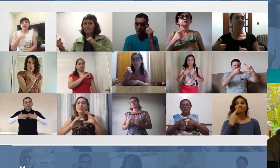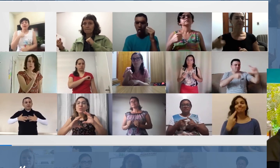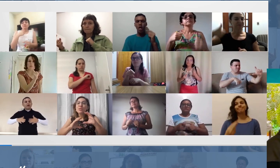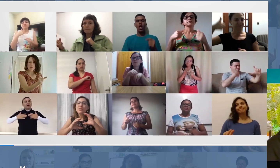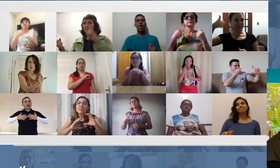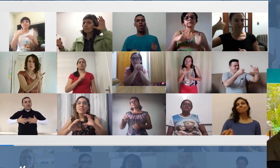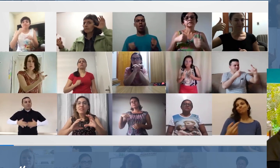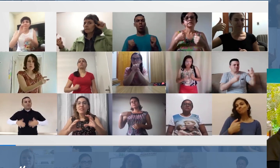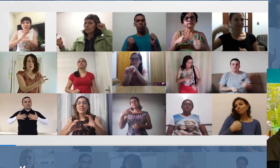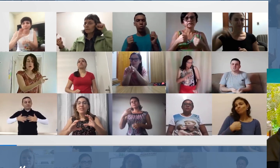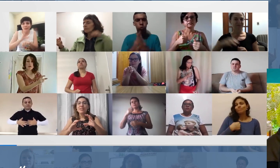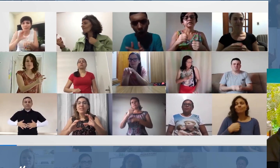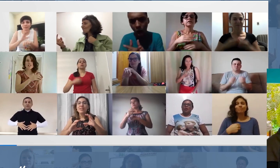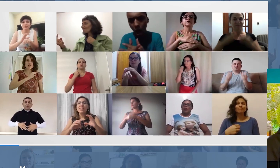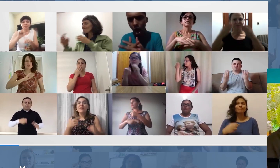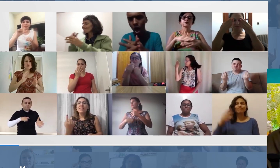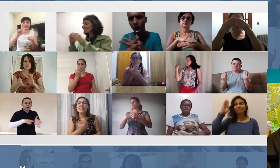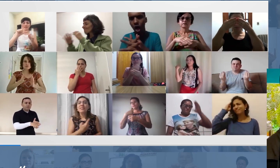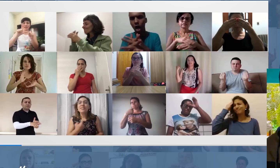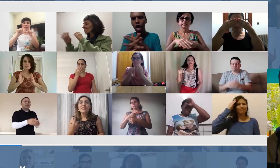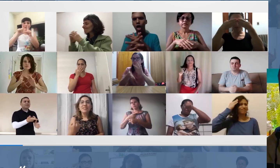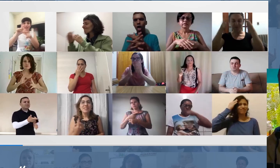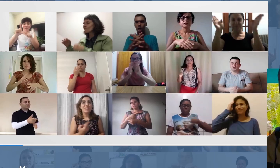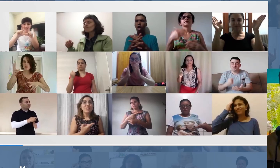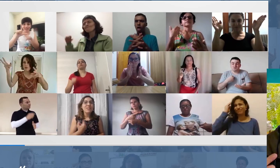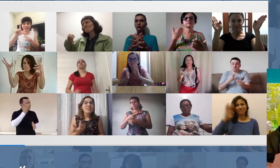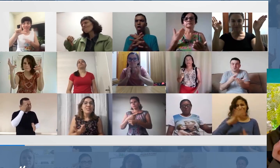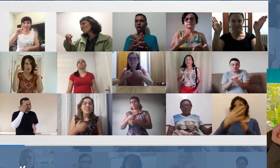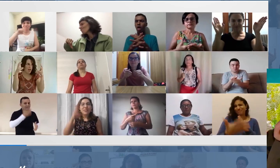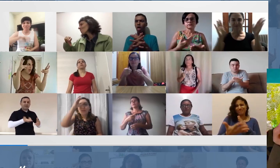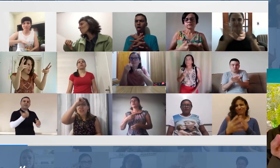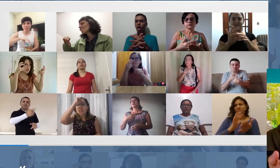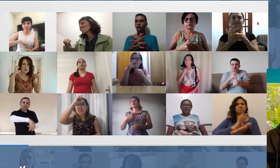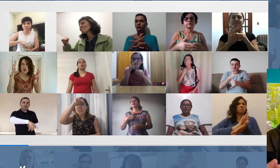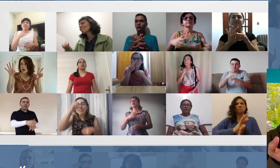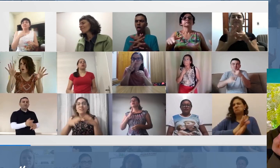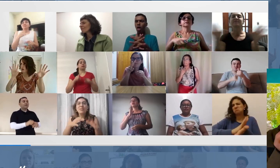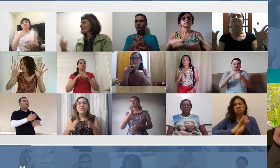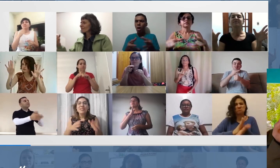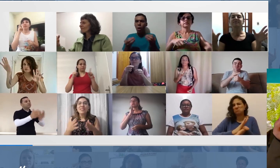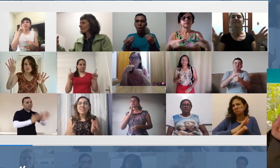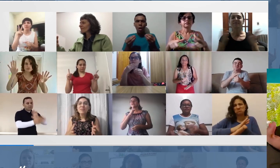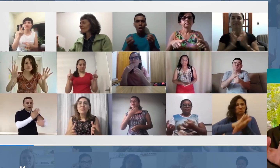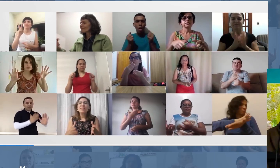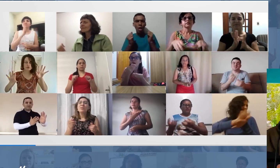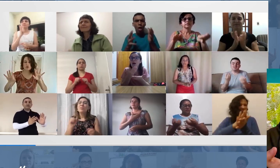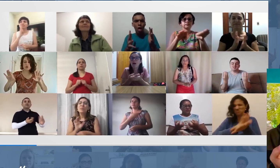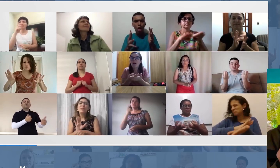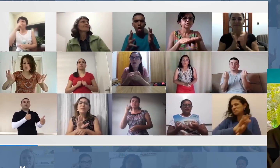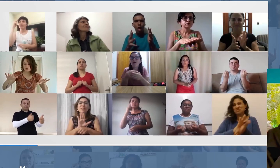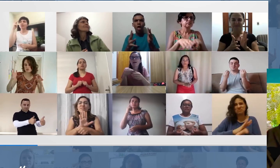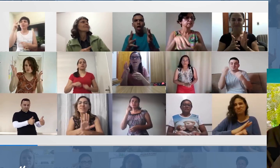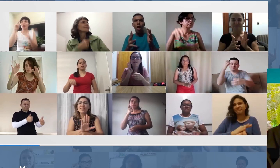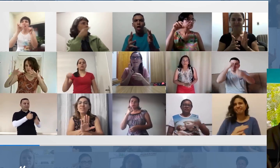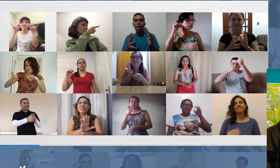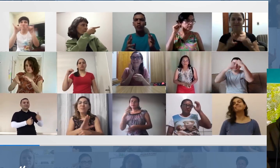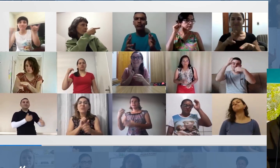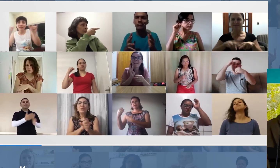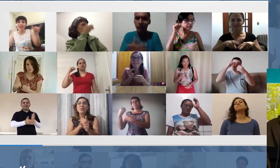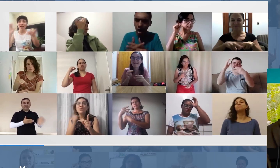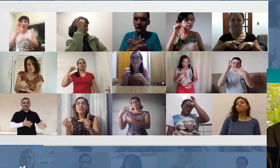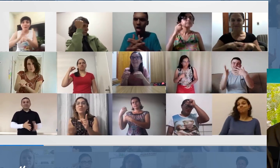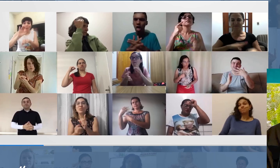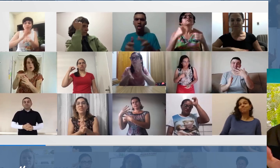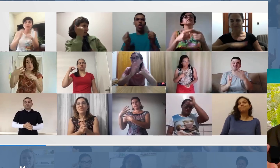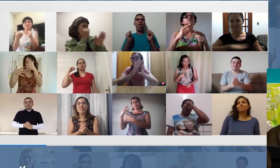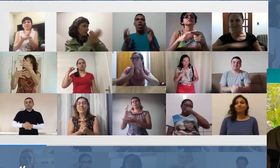se tornaram fluentes em Libras. Todas essas pessoas aqui trabalham, tinham a vida ocupada, estudavam uma